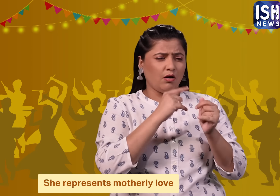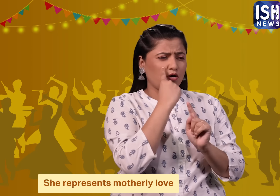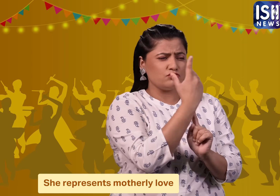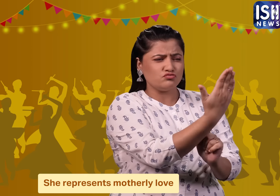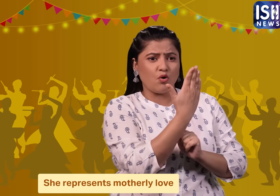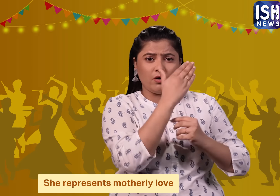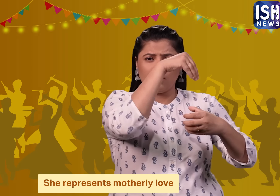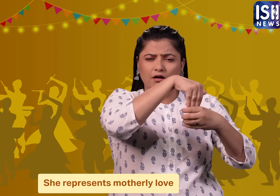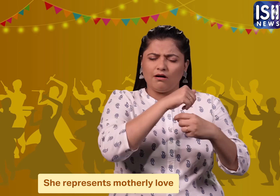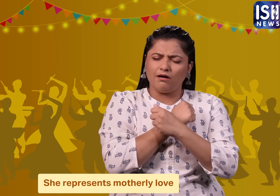वह मातृ प्रेम